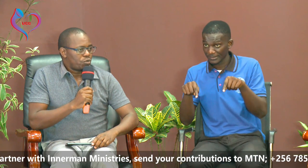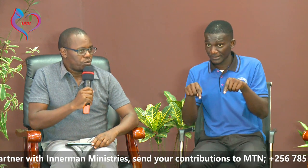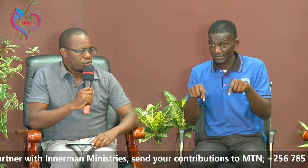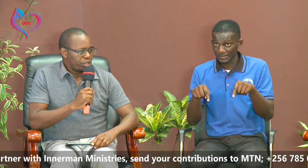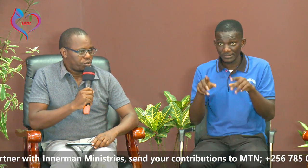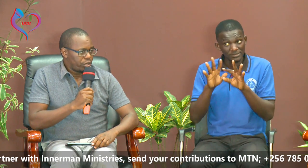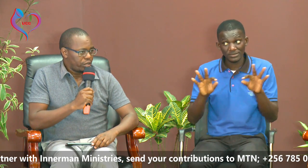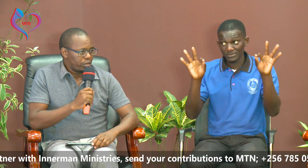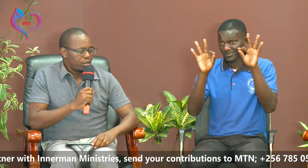lukulu gye tuli.